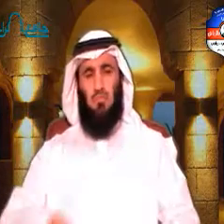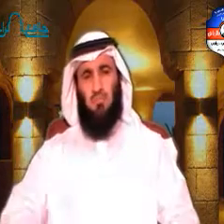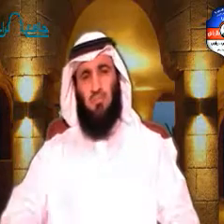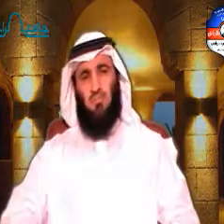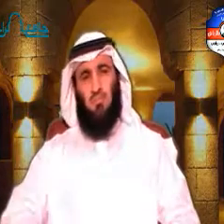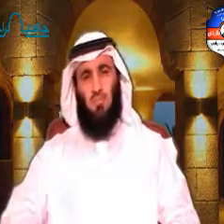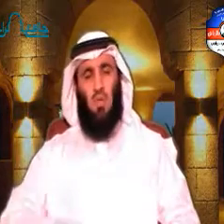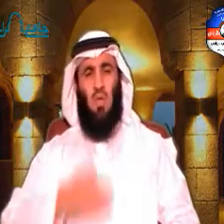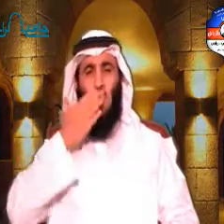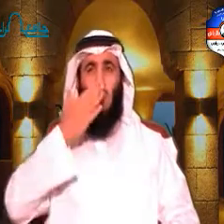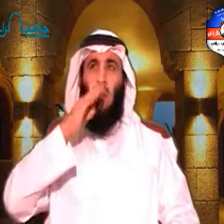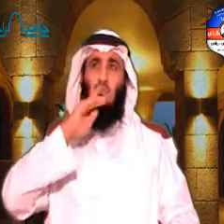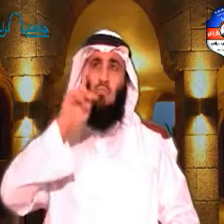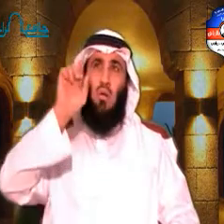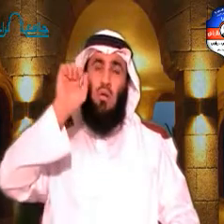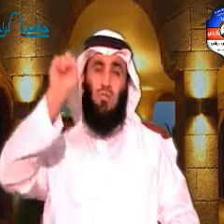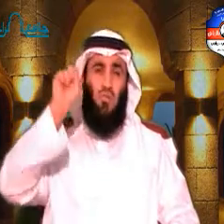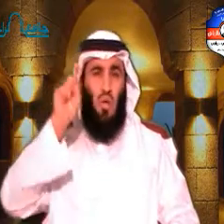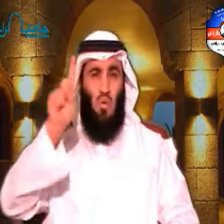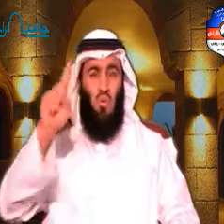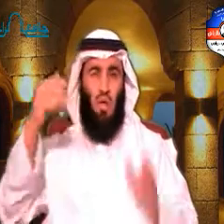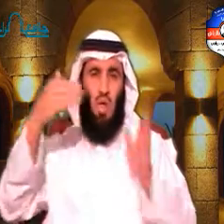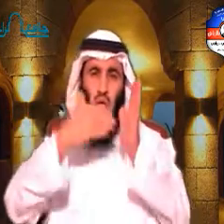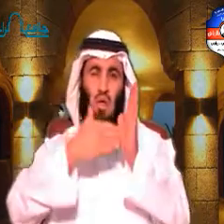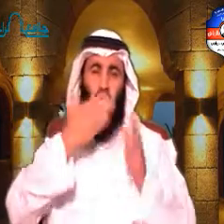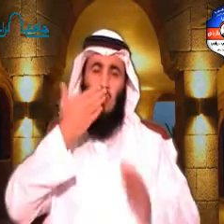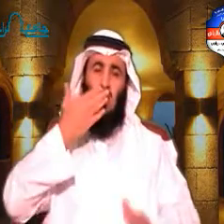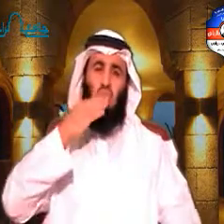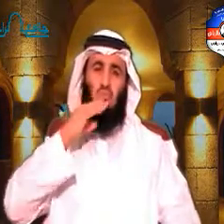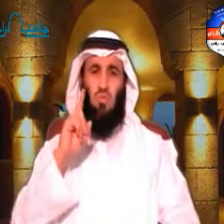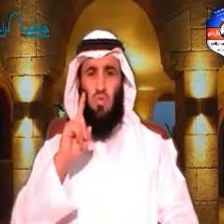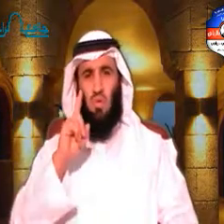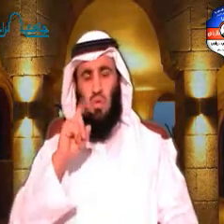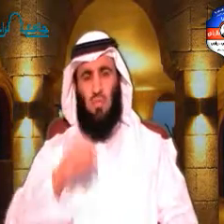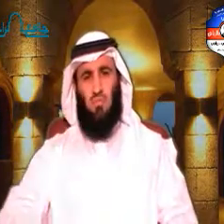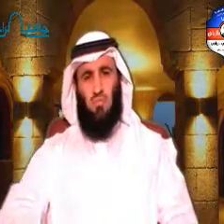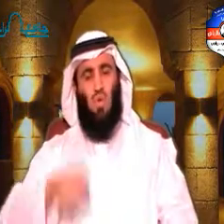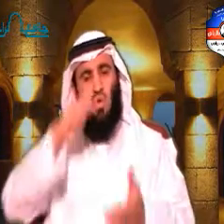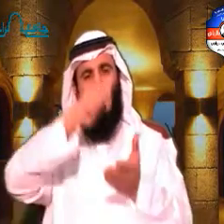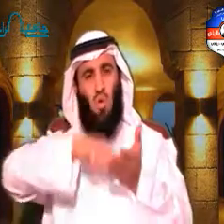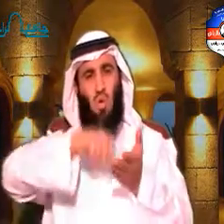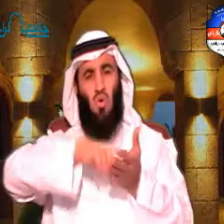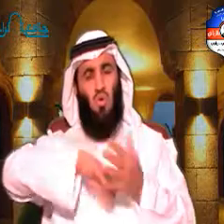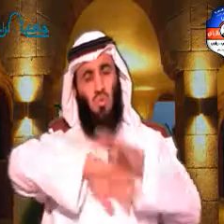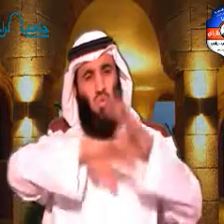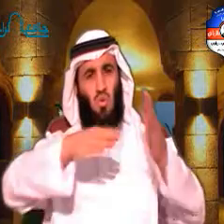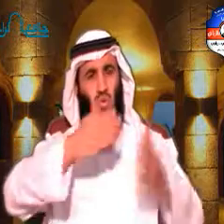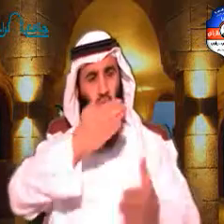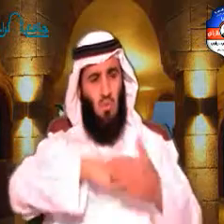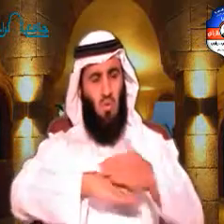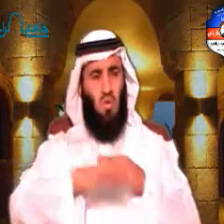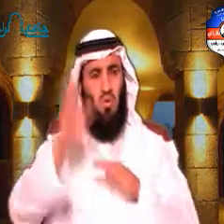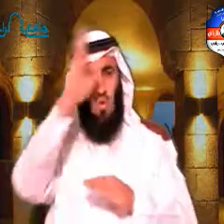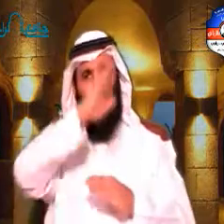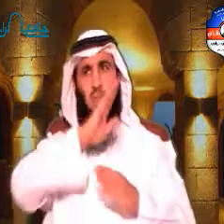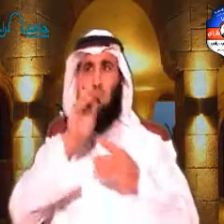له الحمد في الأولى والآخرة، وله الحكم وإليه ترجعون. وأشهد أن